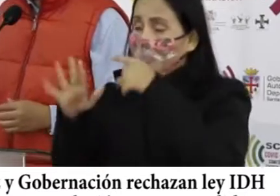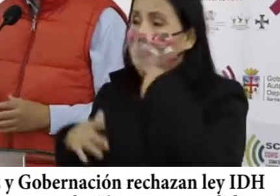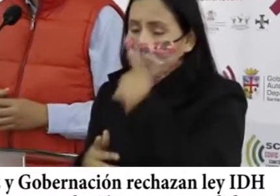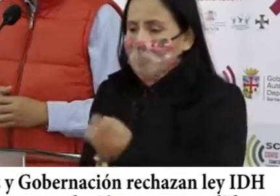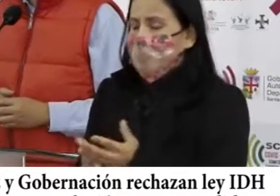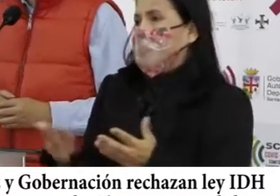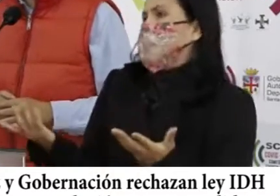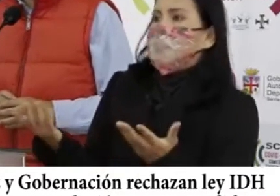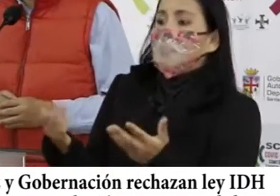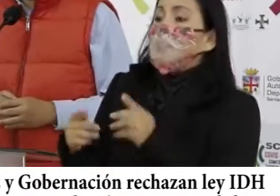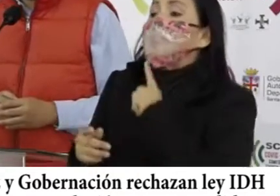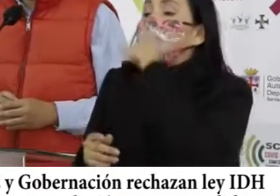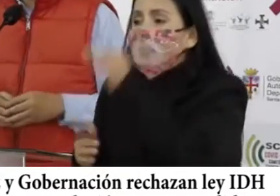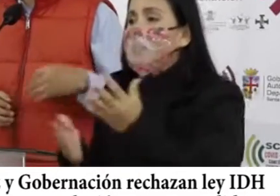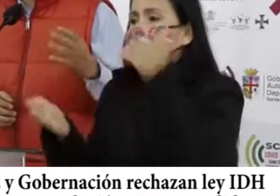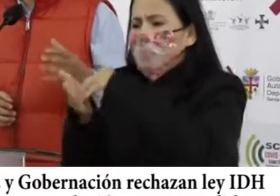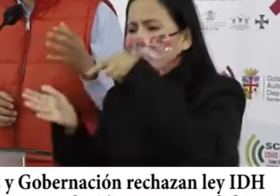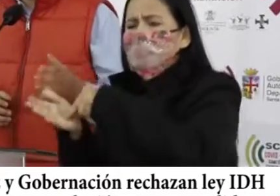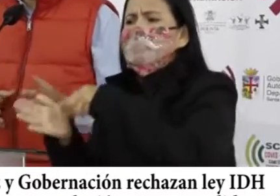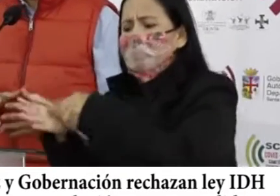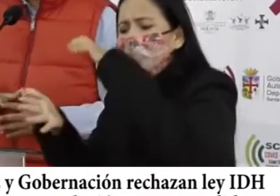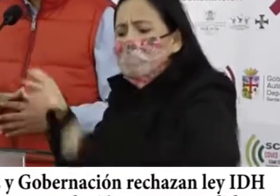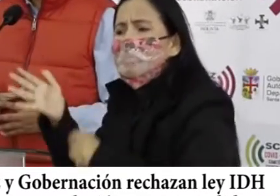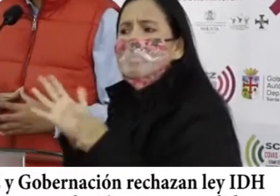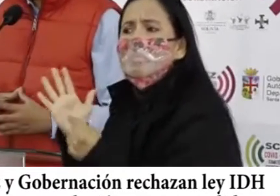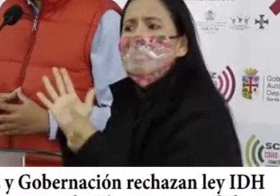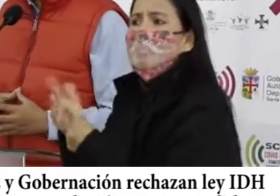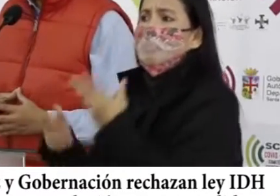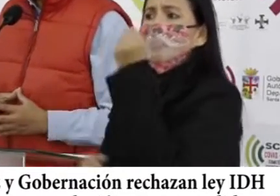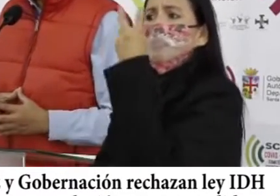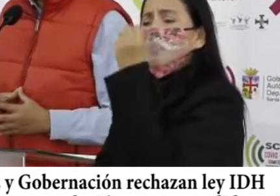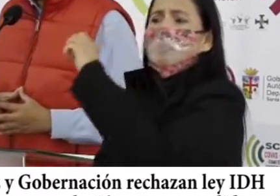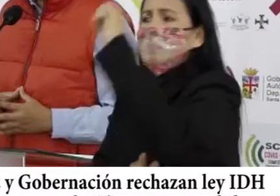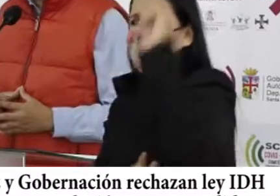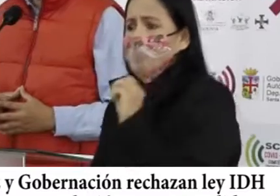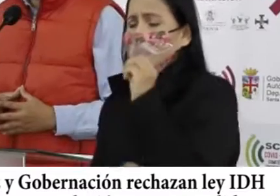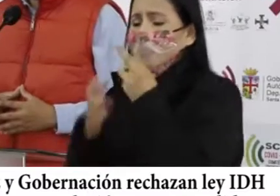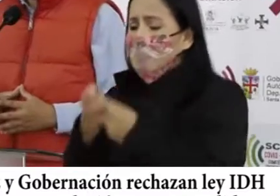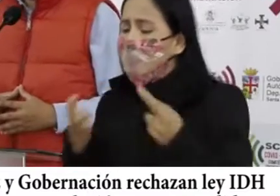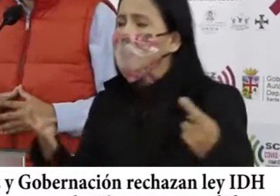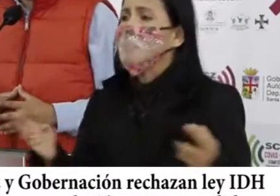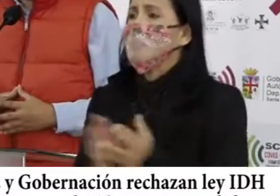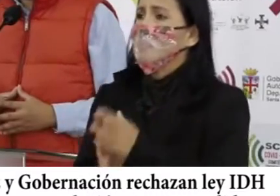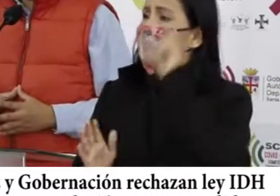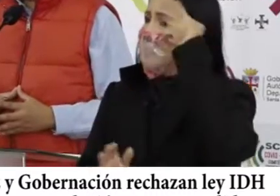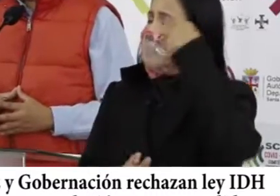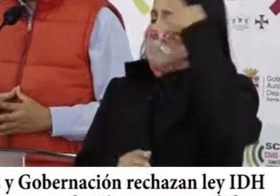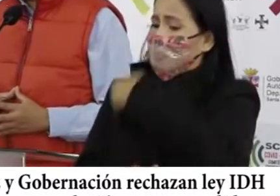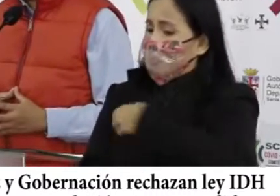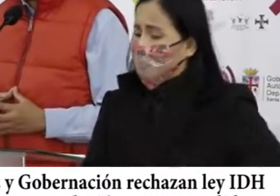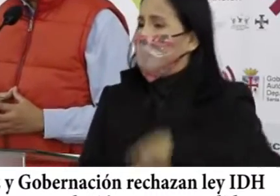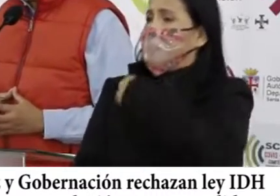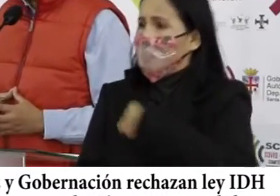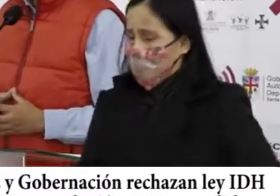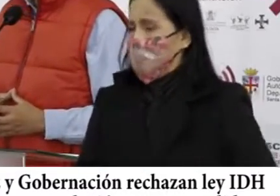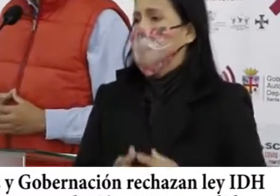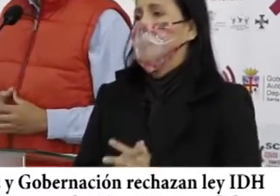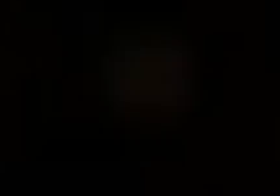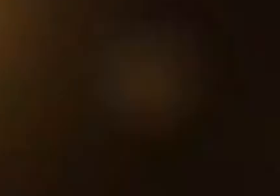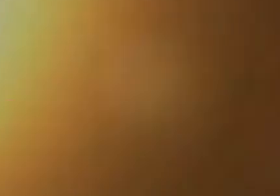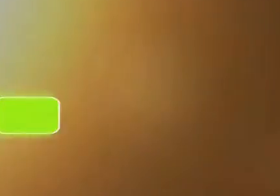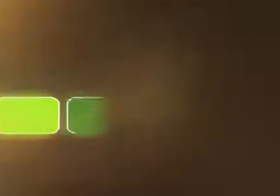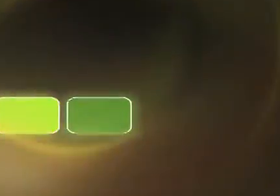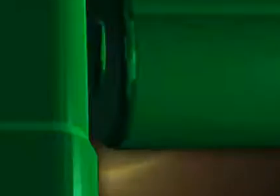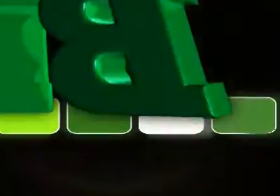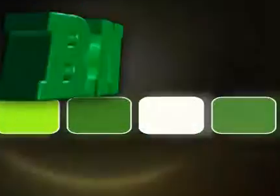el contrario, reafirma el carácter confiscatorio del 12% de los recursos de las gobernaciones y gobiernos municipales.